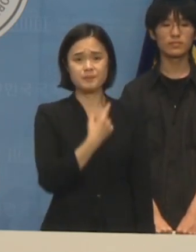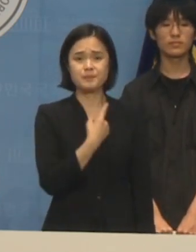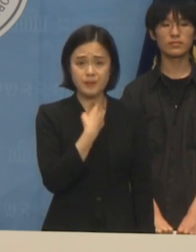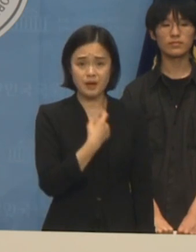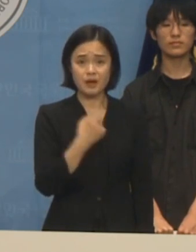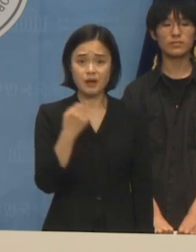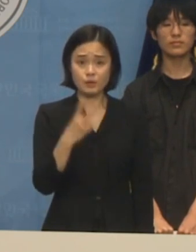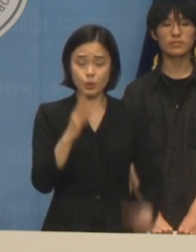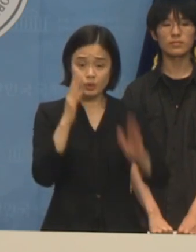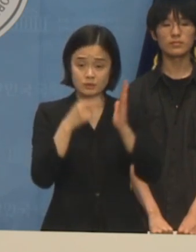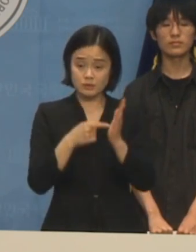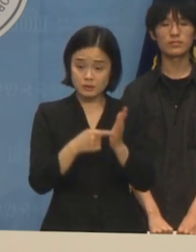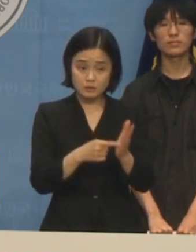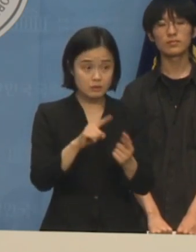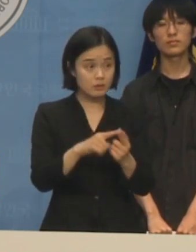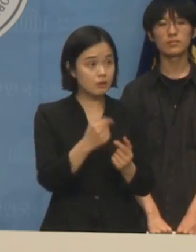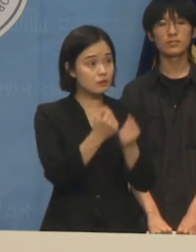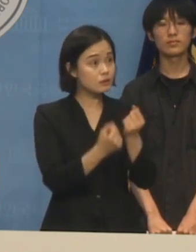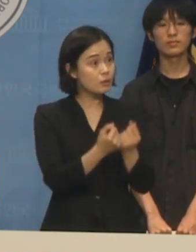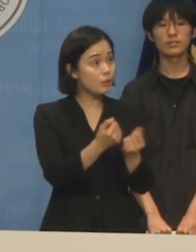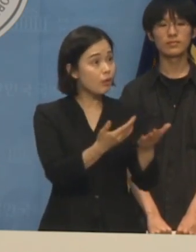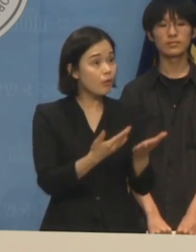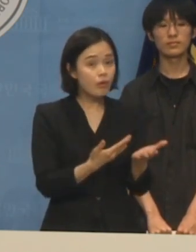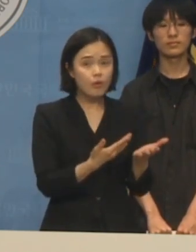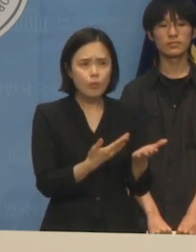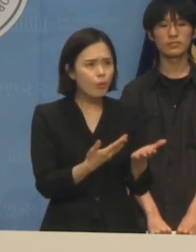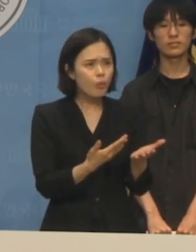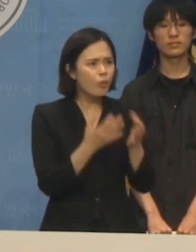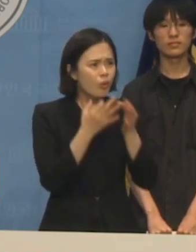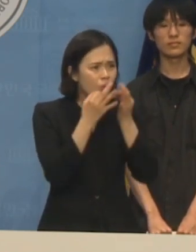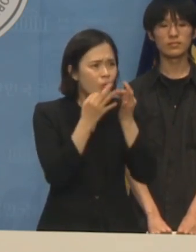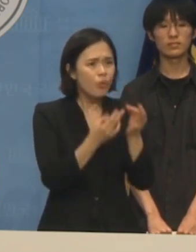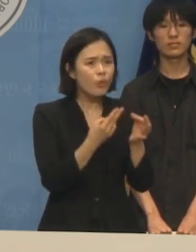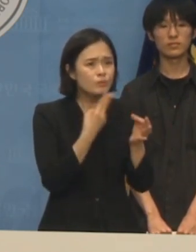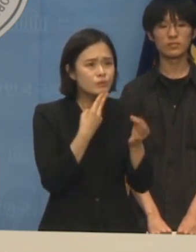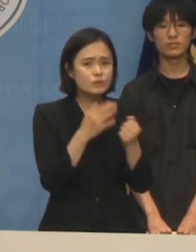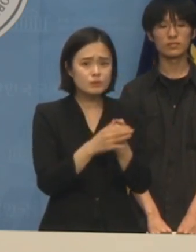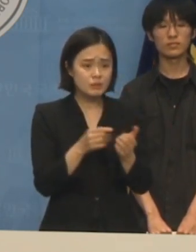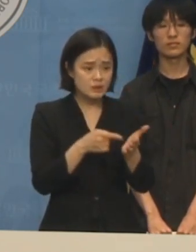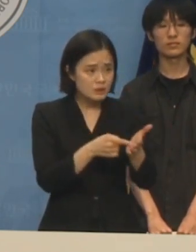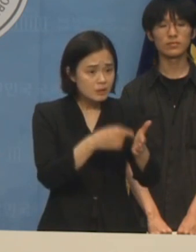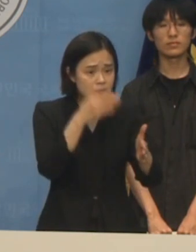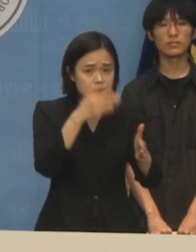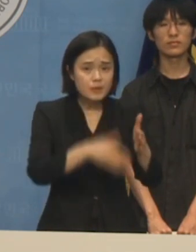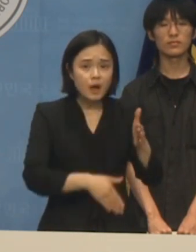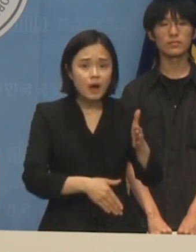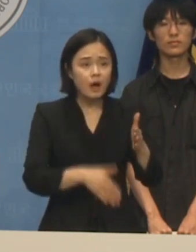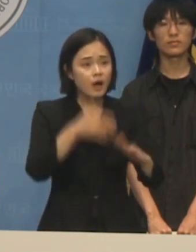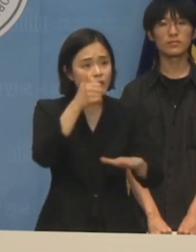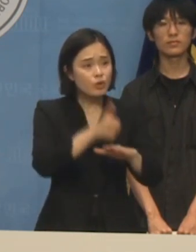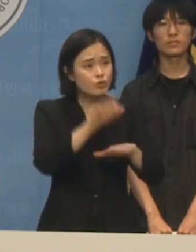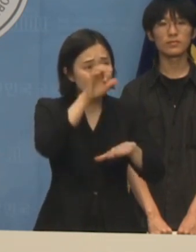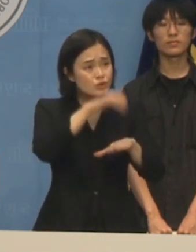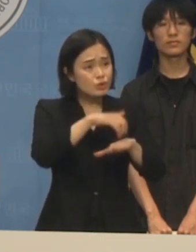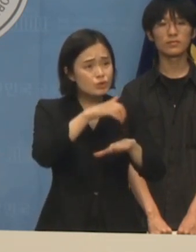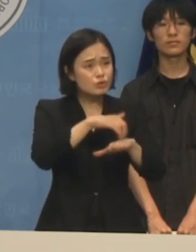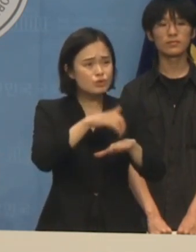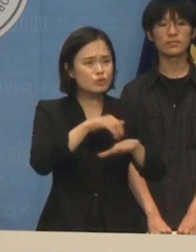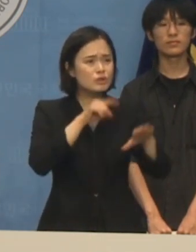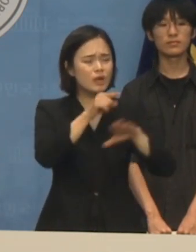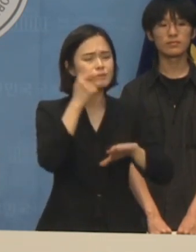신청을 놓치거나 시스템 오류에 대한 미흡한 대응으로 연수를 포기하는 교사들도 생겼습니다.